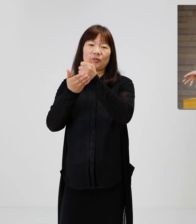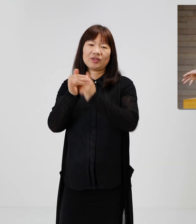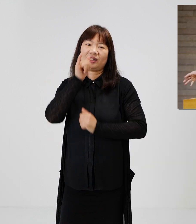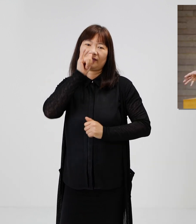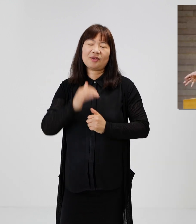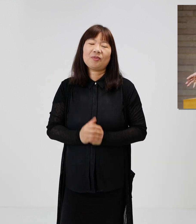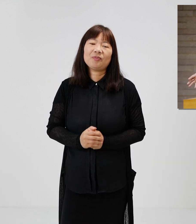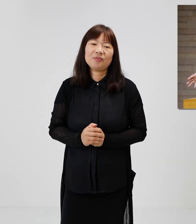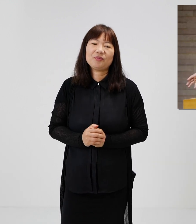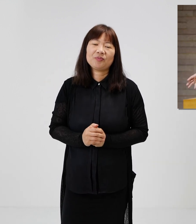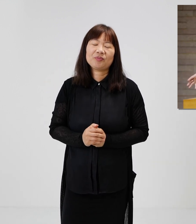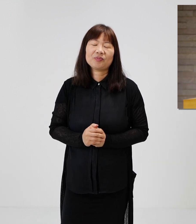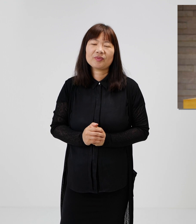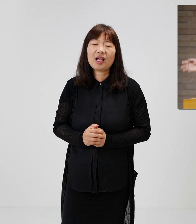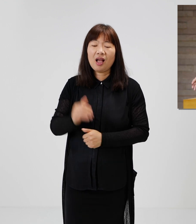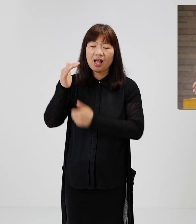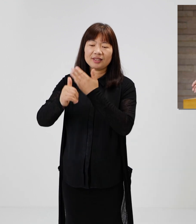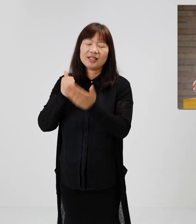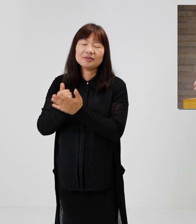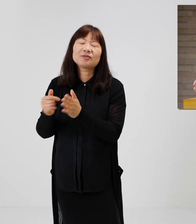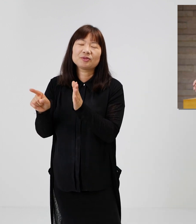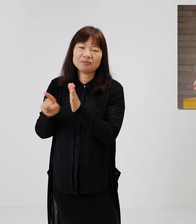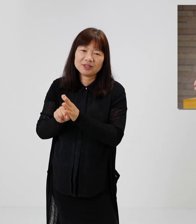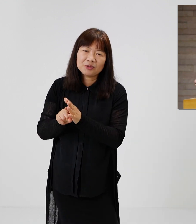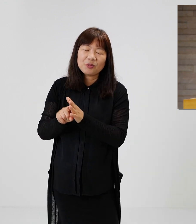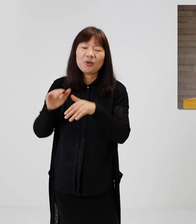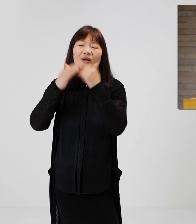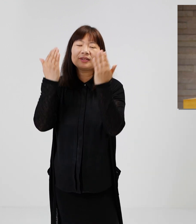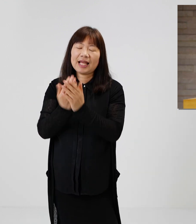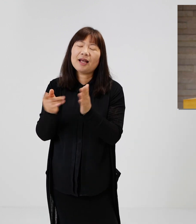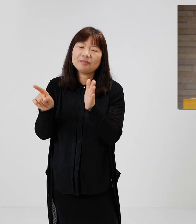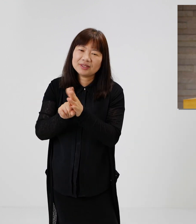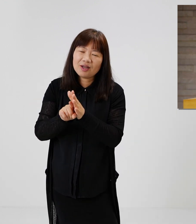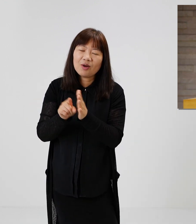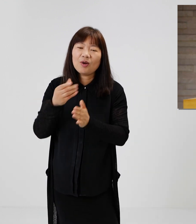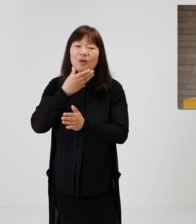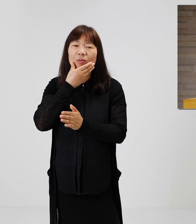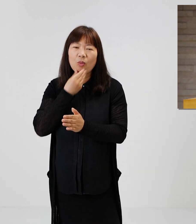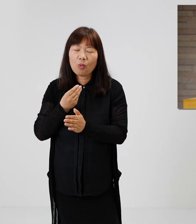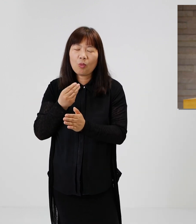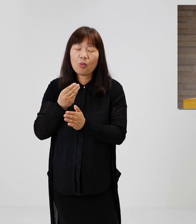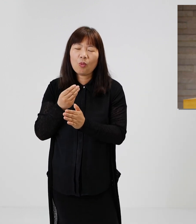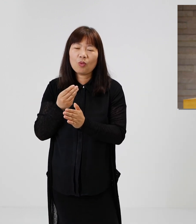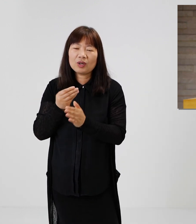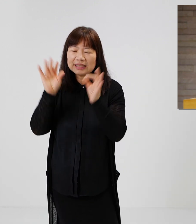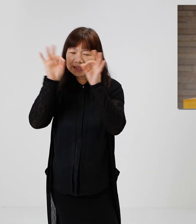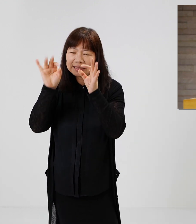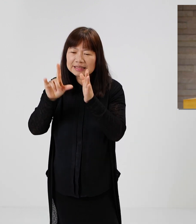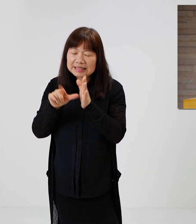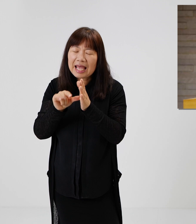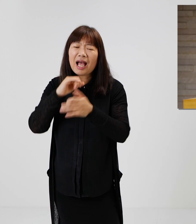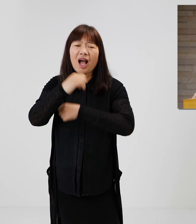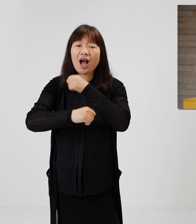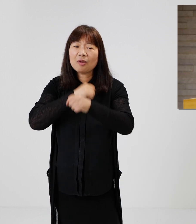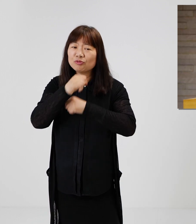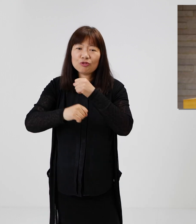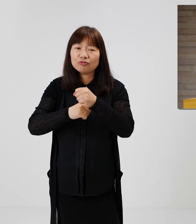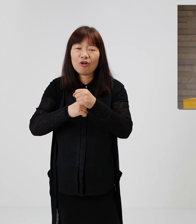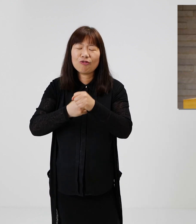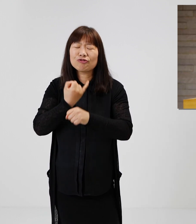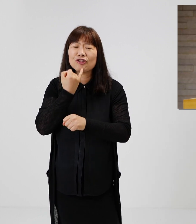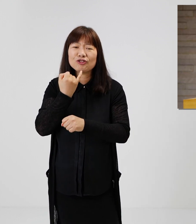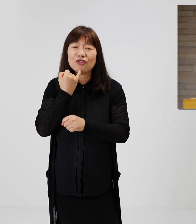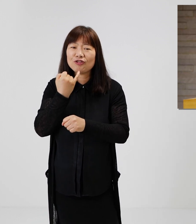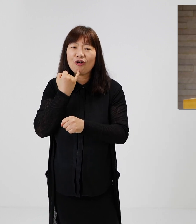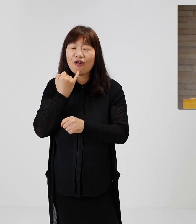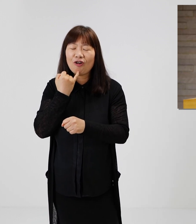또 하나님도 섬기고 복을 구하는데 랜덤 뭐 아무거나 얻어 걸리면 되지